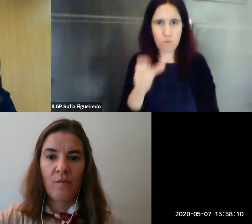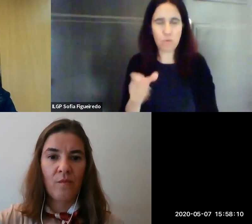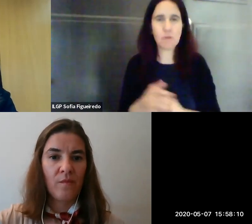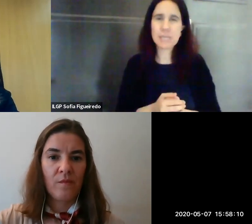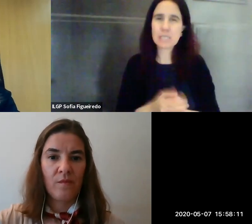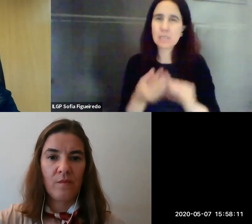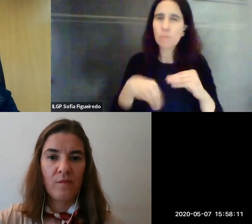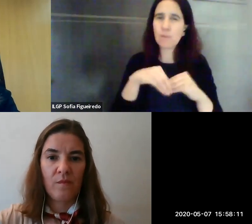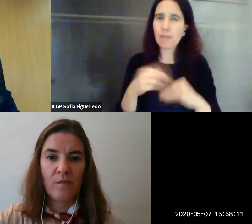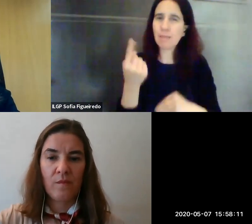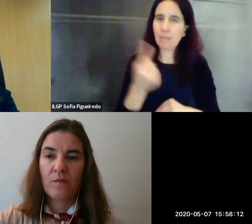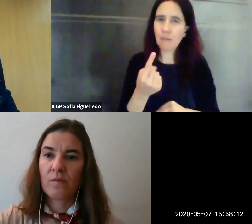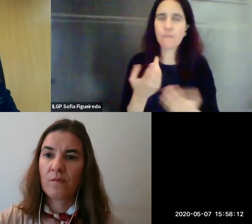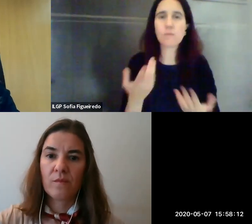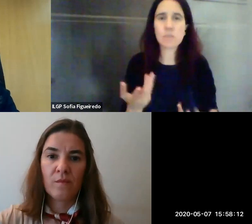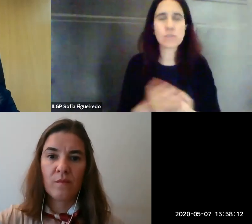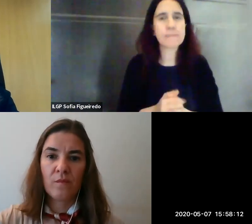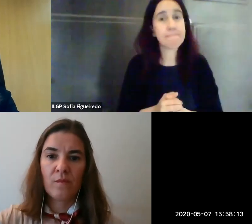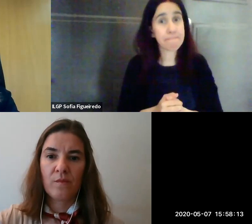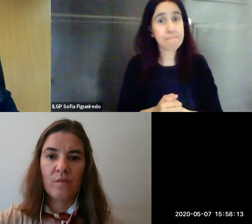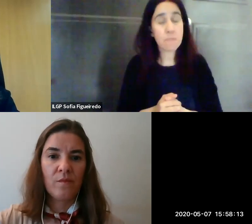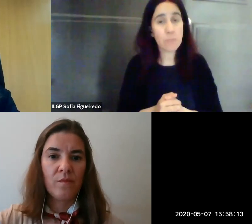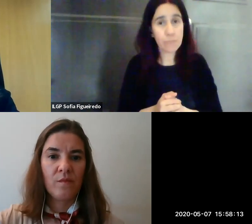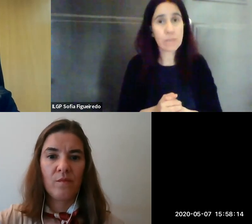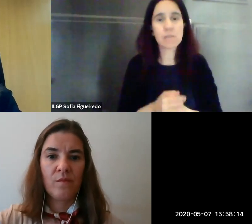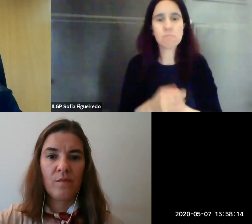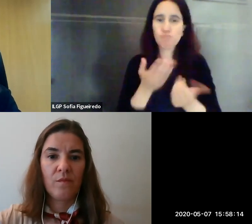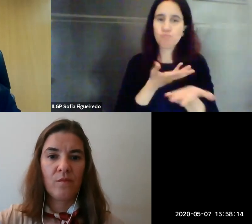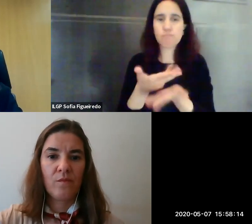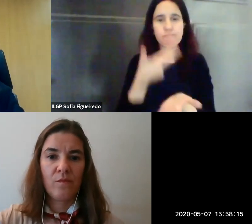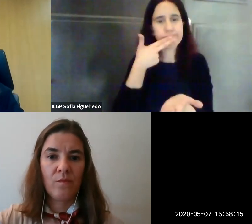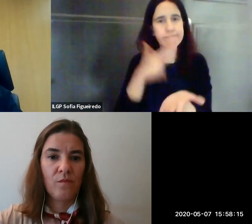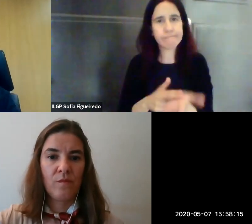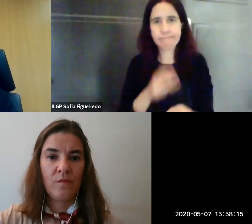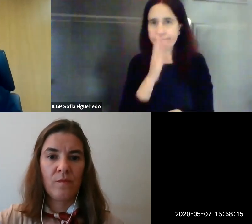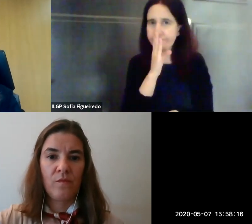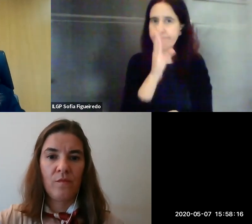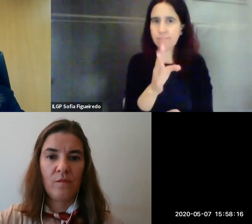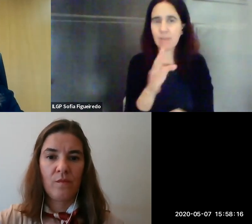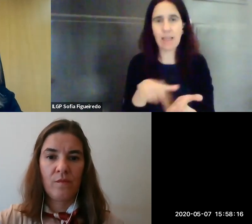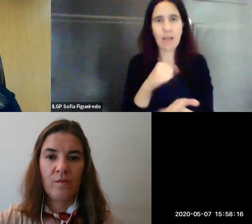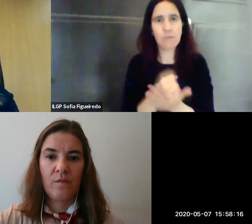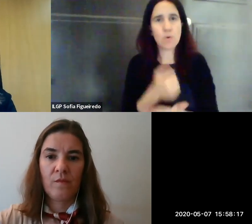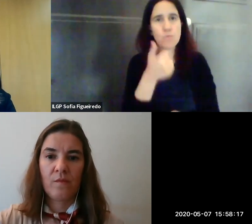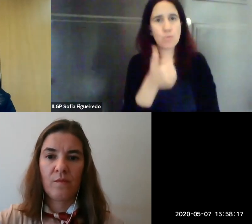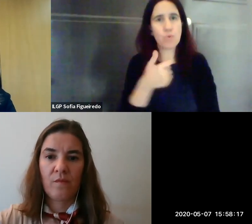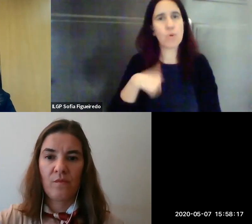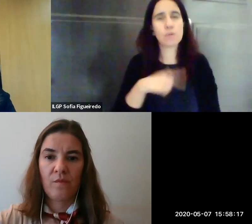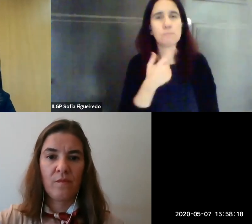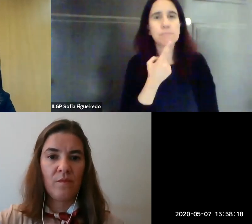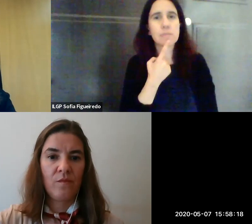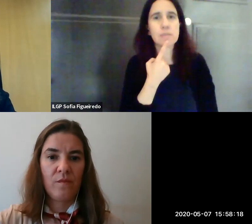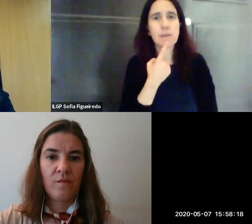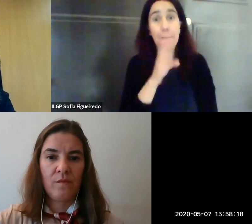ou seja, uma conversa franca é sempre uma boa forma de nós percebermos